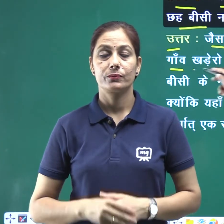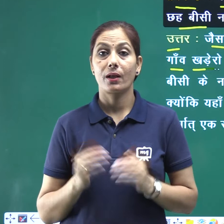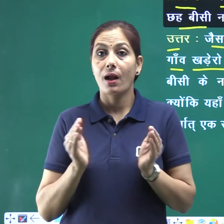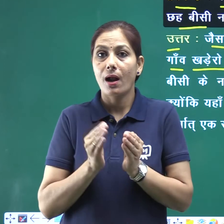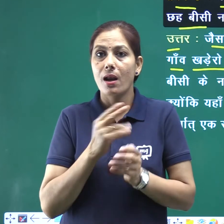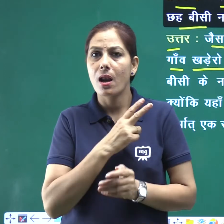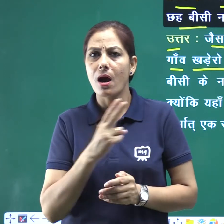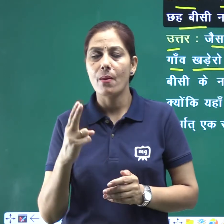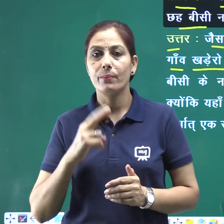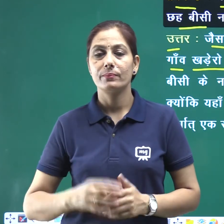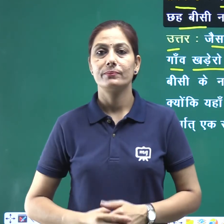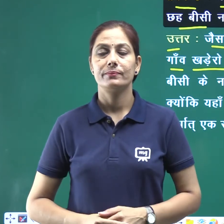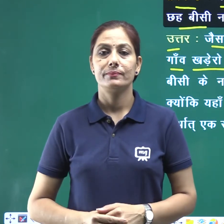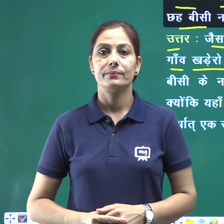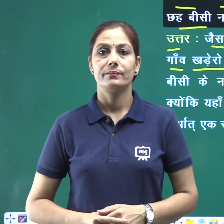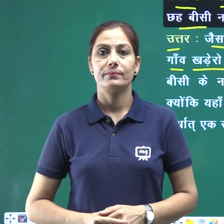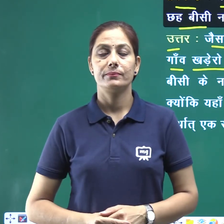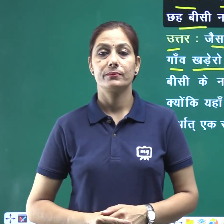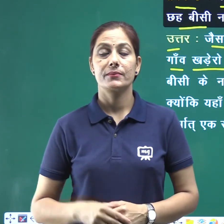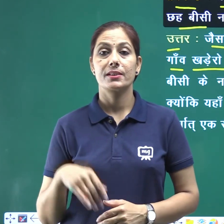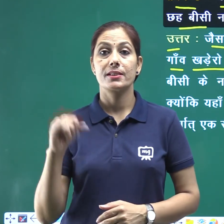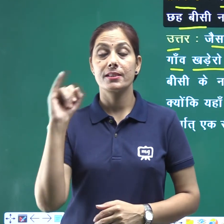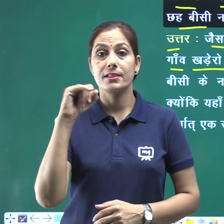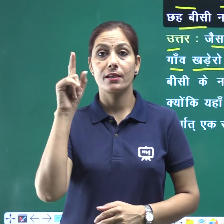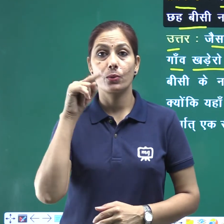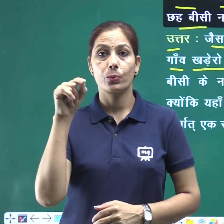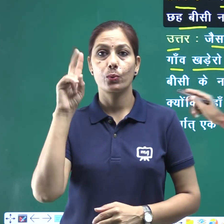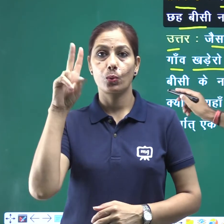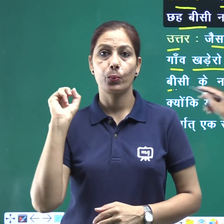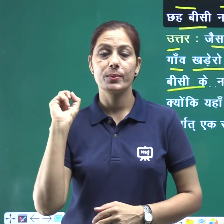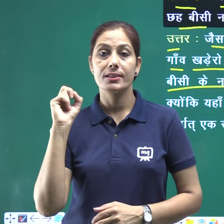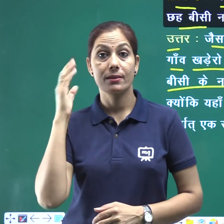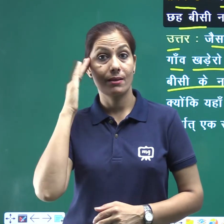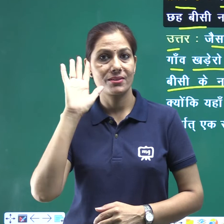खडेरों की ढाणी को 6 BC नाम से जानते हैं,